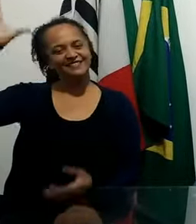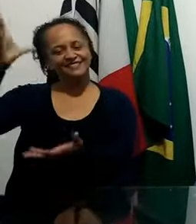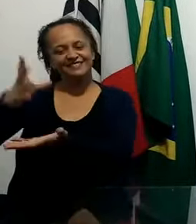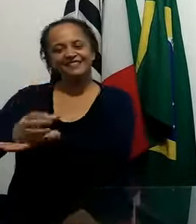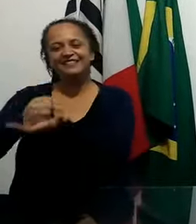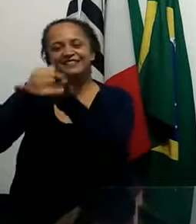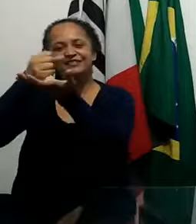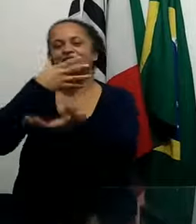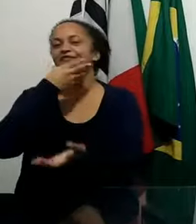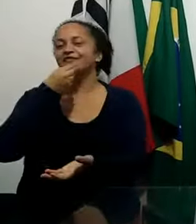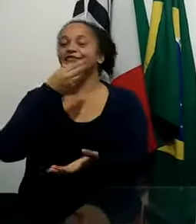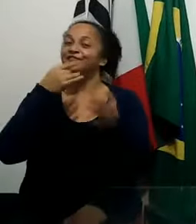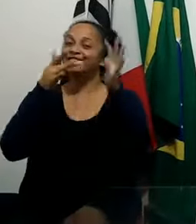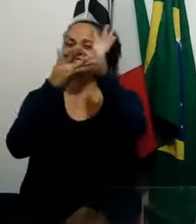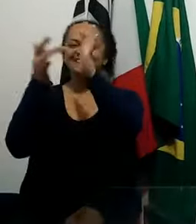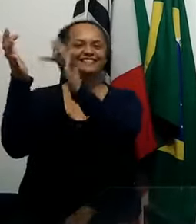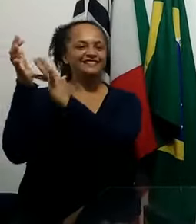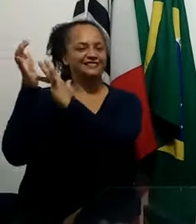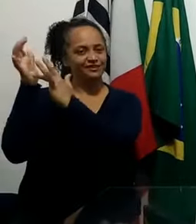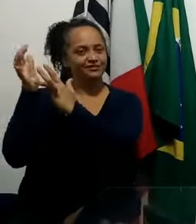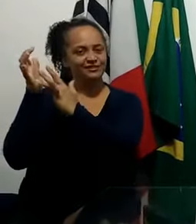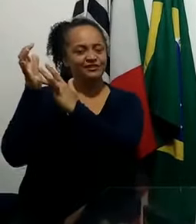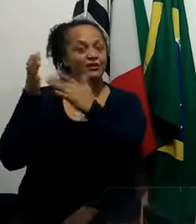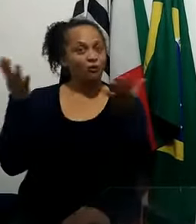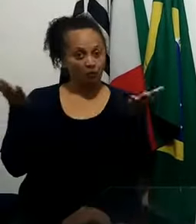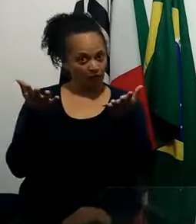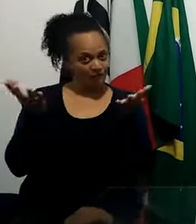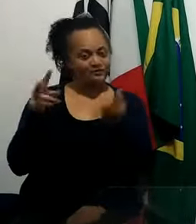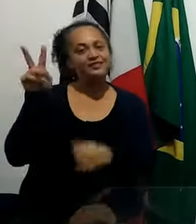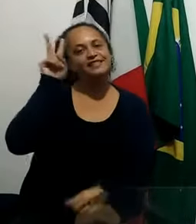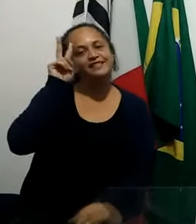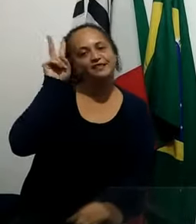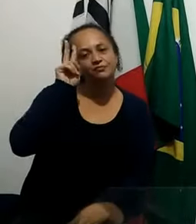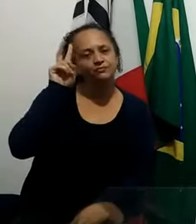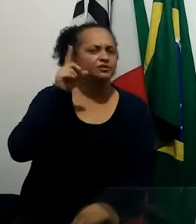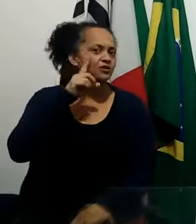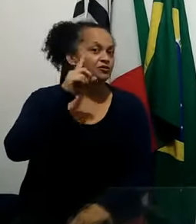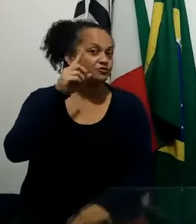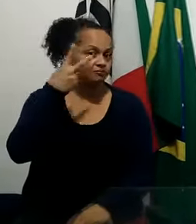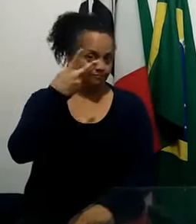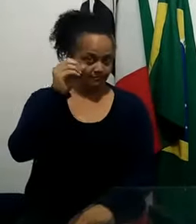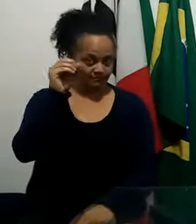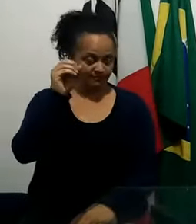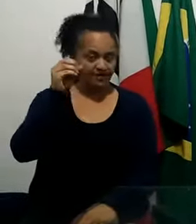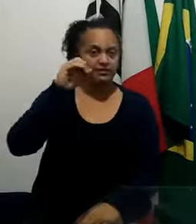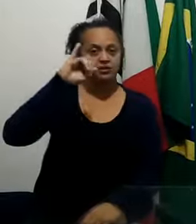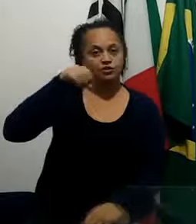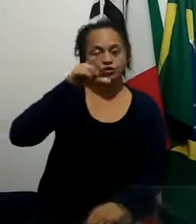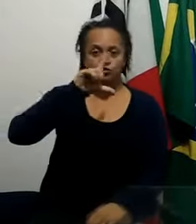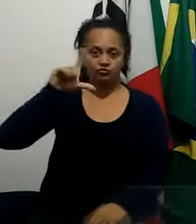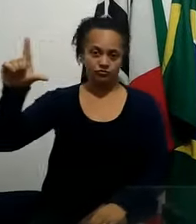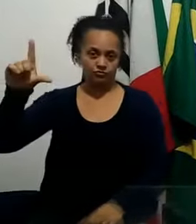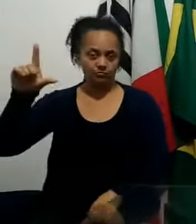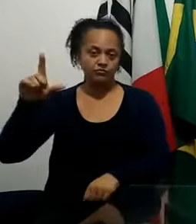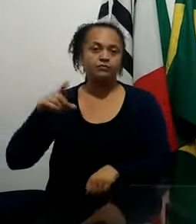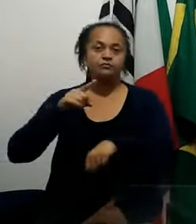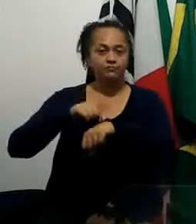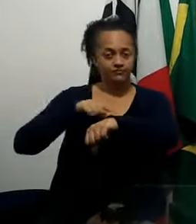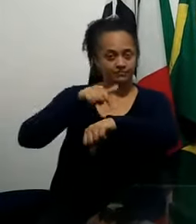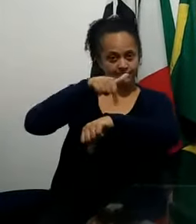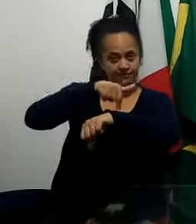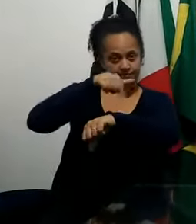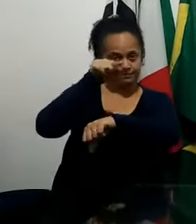Salvador Jesus Cristo. Estamos aqui nessa segunda-feira, dia 20 de julho, às 19 horas e